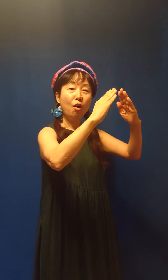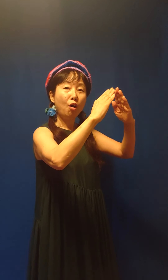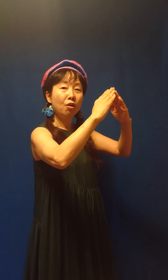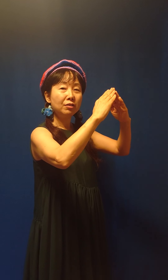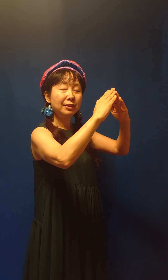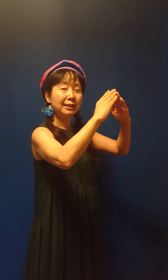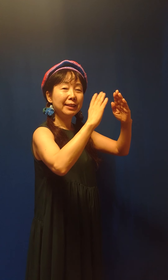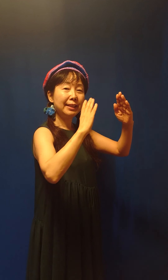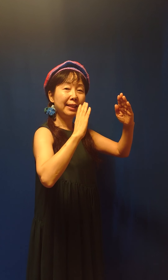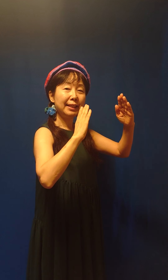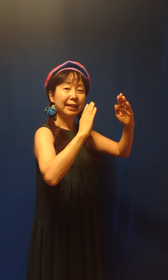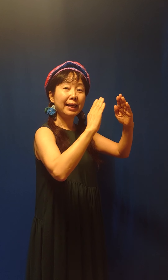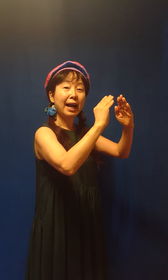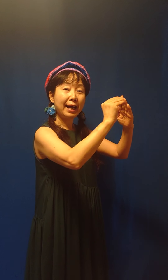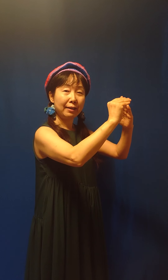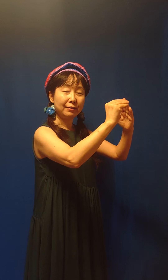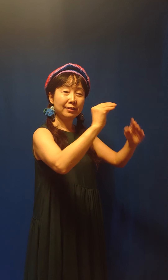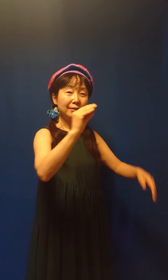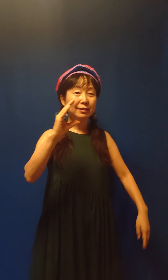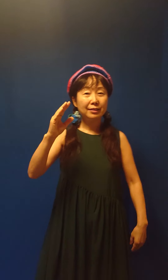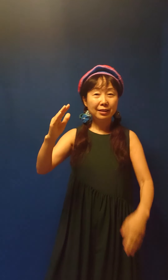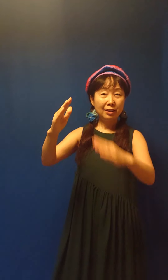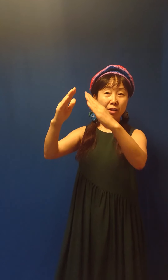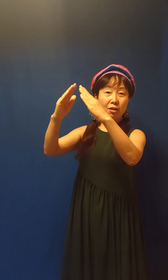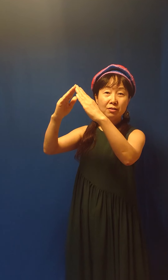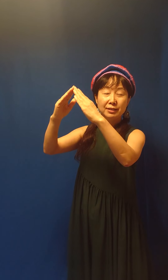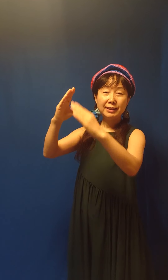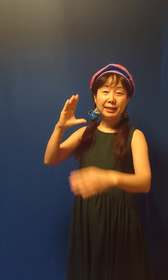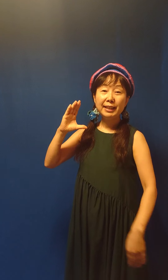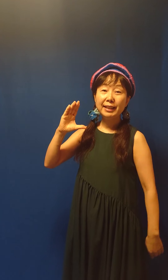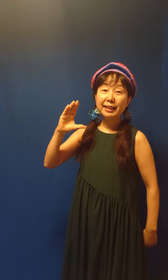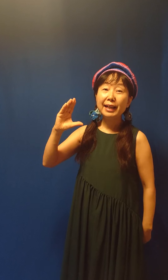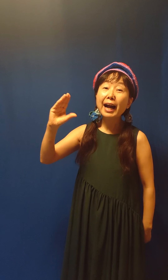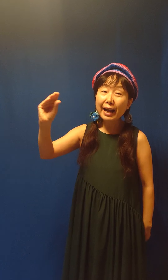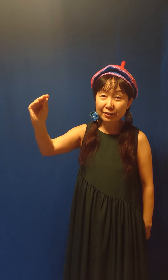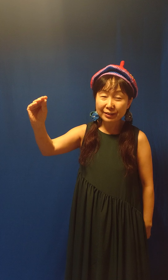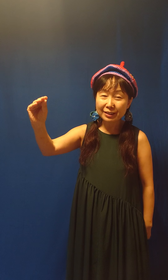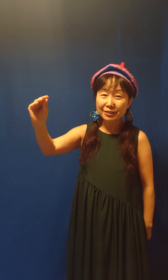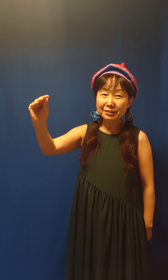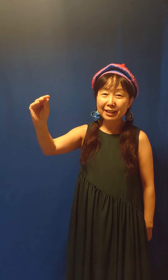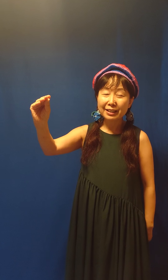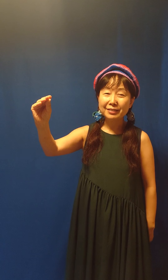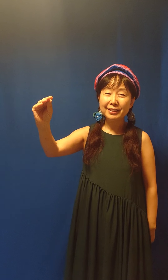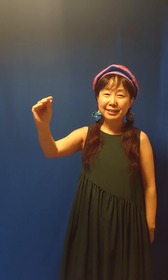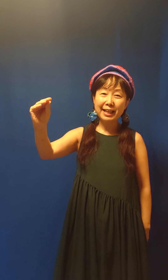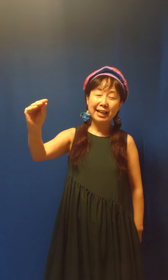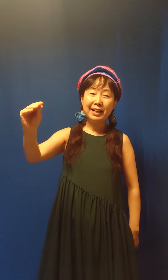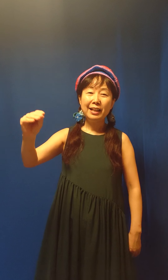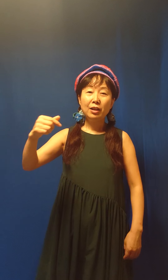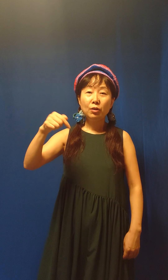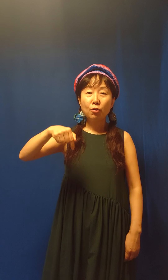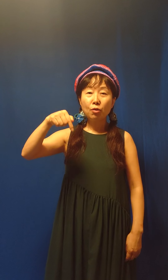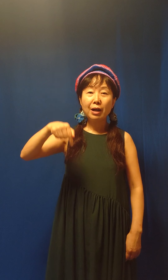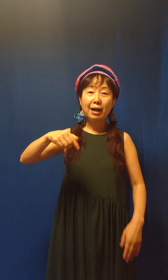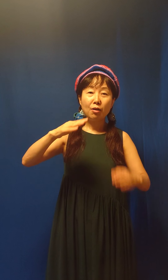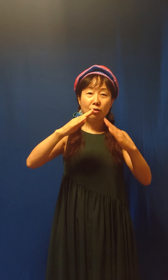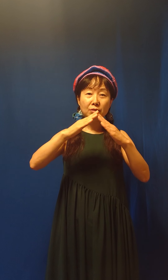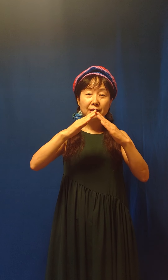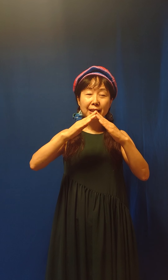お家に帰る、お家に帰るっていう手話があるんですね。ここがお家だ